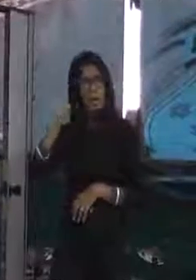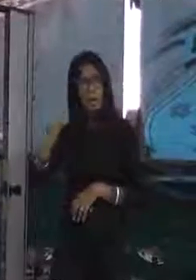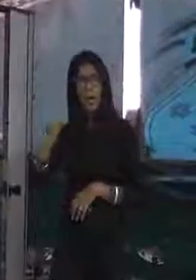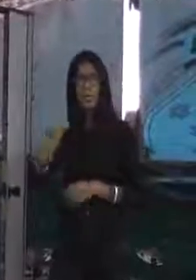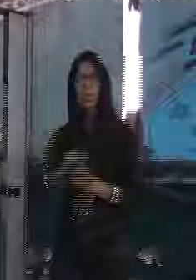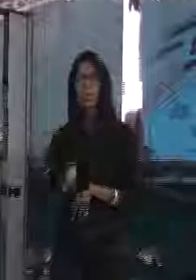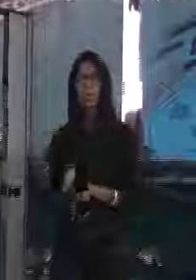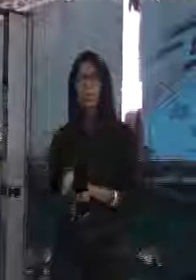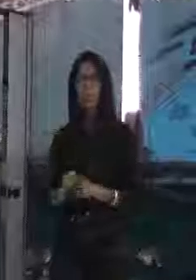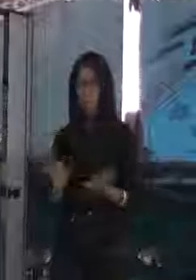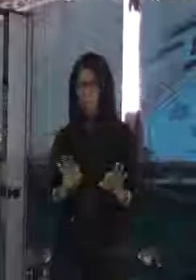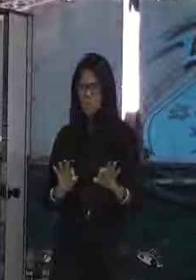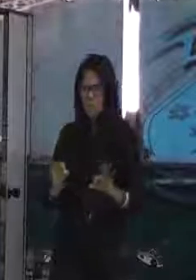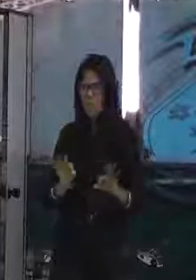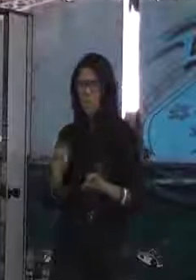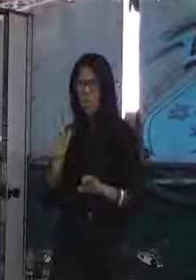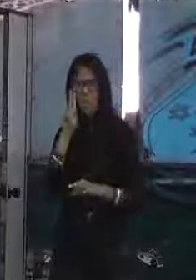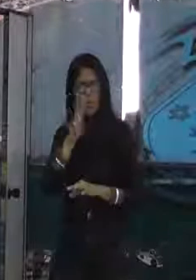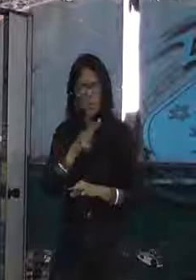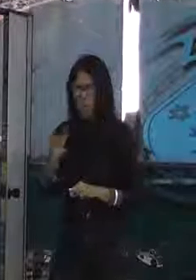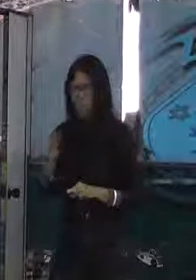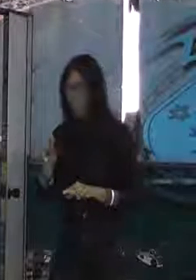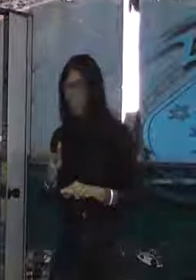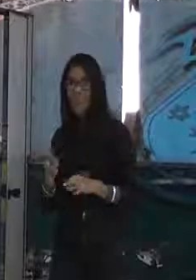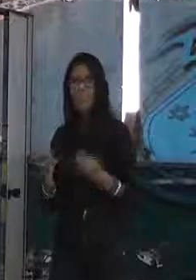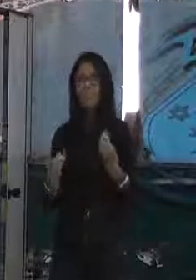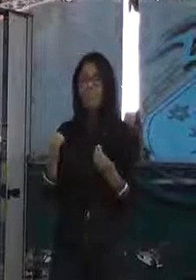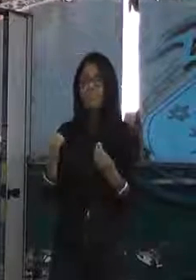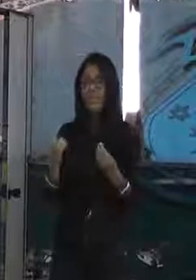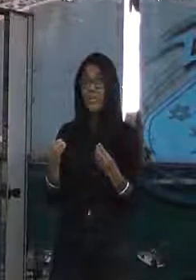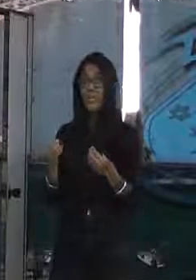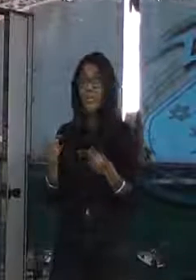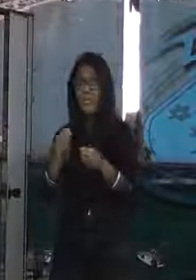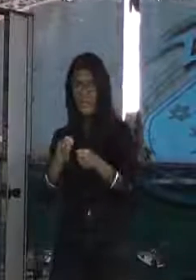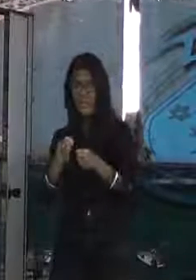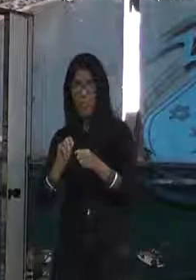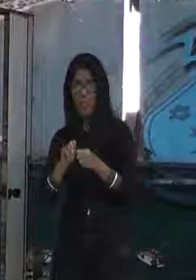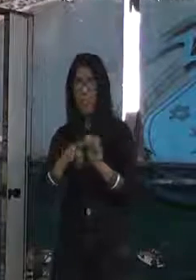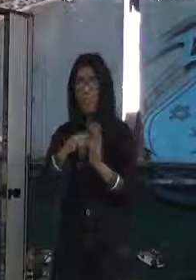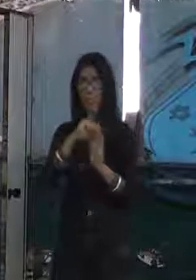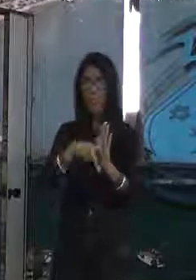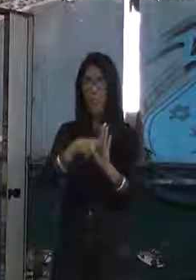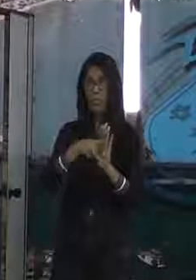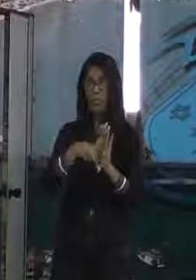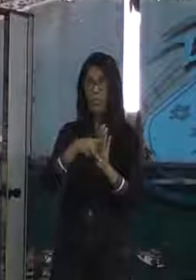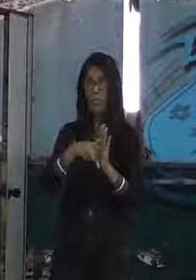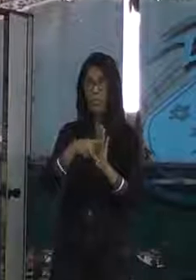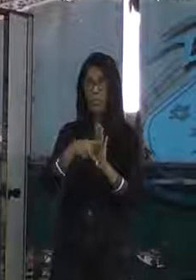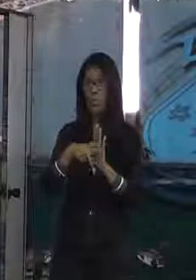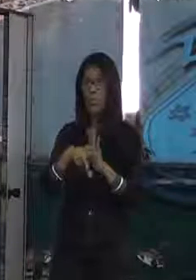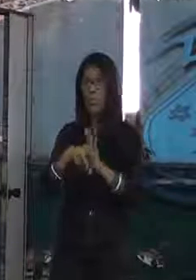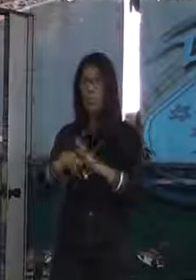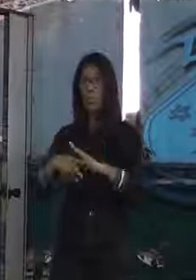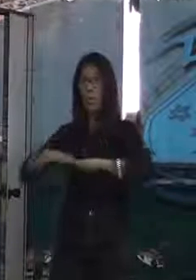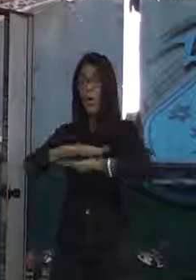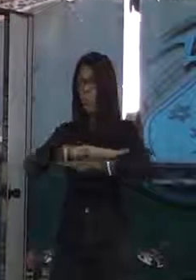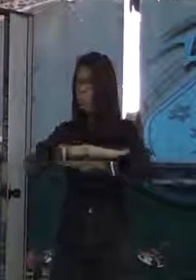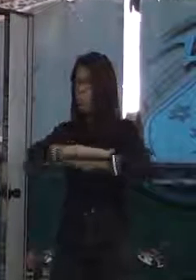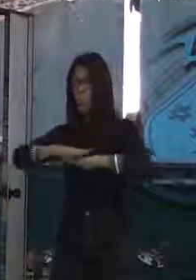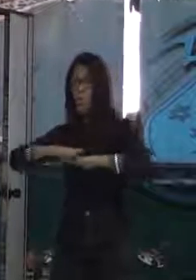entende de localização, GPS, para fazer o projeto, já para entregar pronto. Claro,